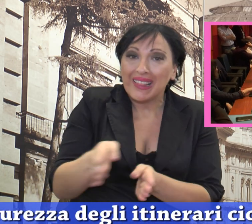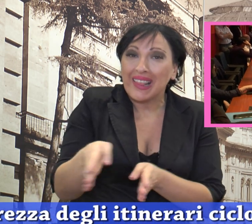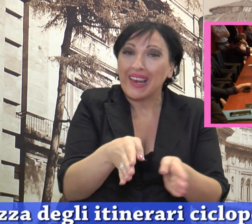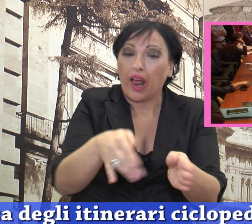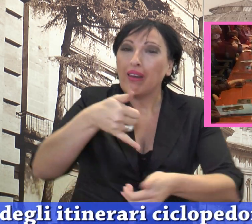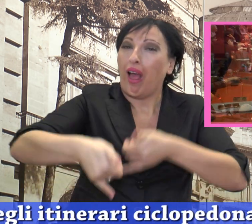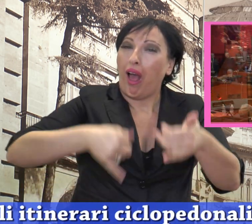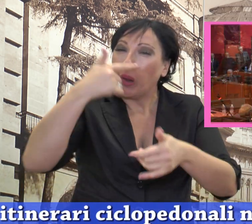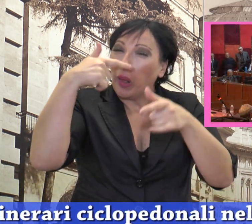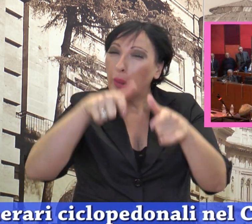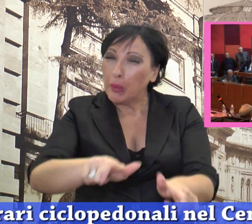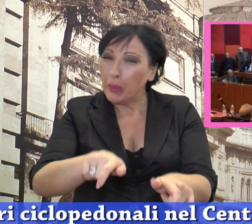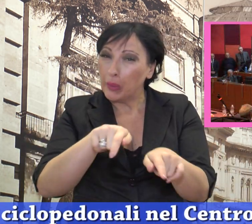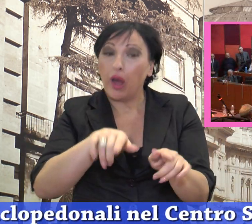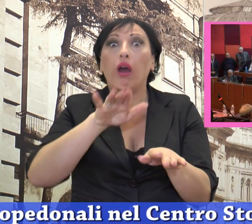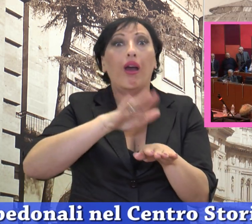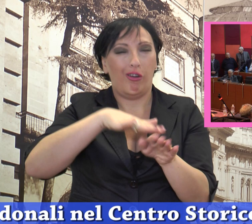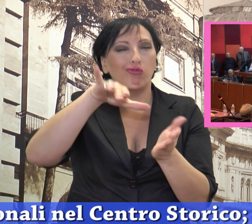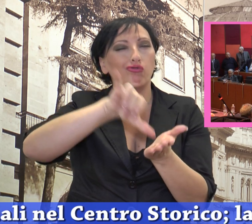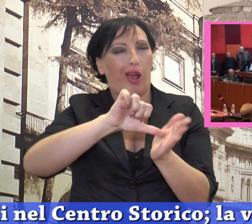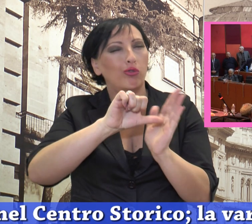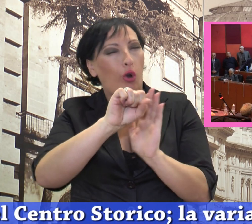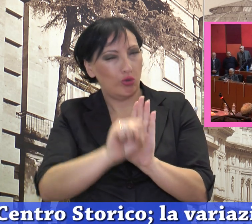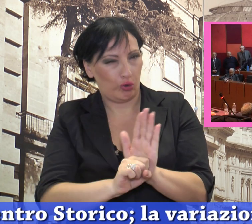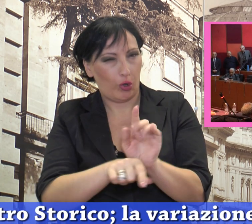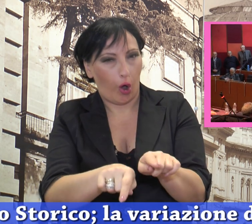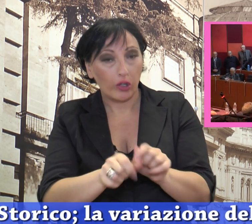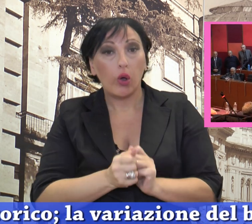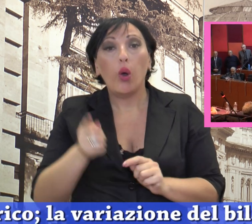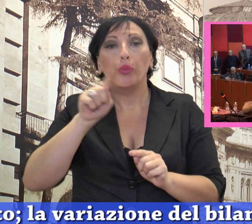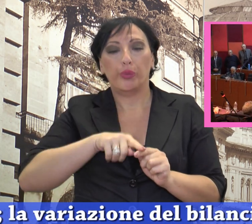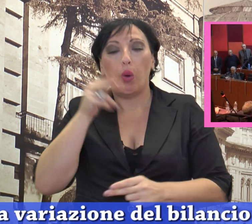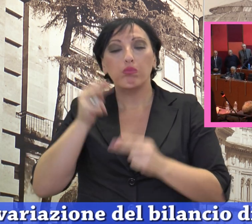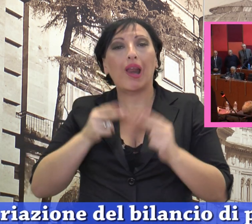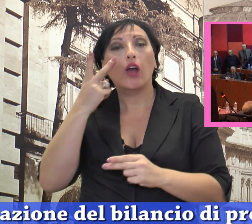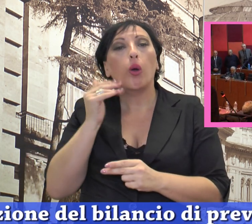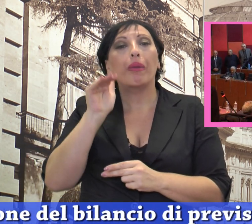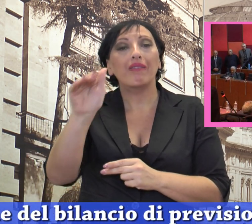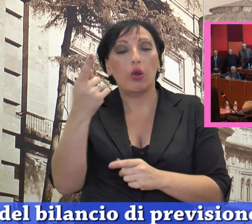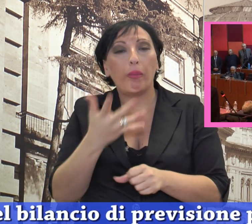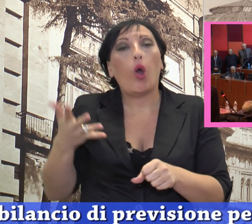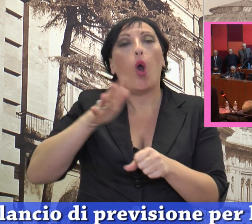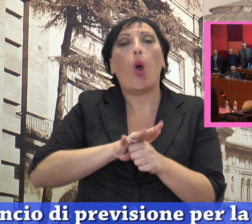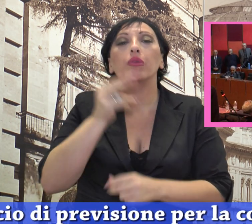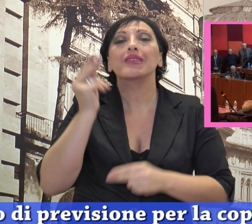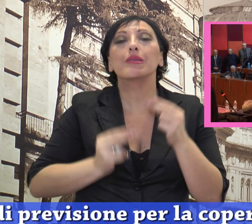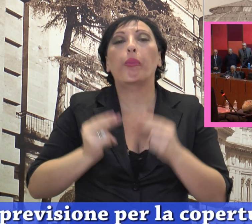storico, la variazione del bilancio di previsione per la copertura delle spese derivanti dal